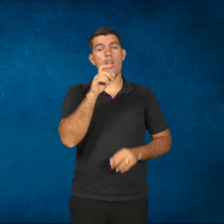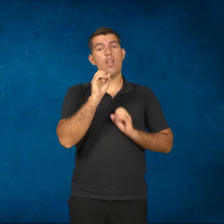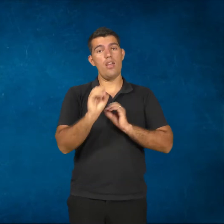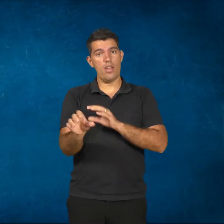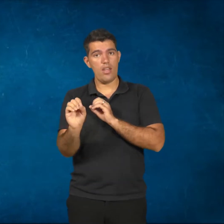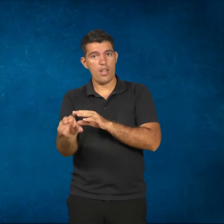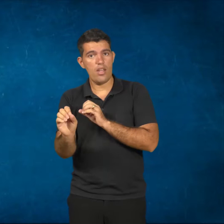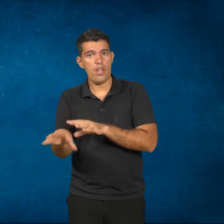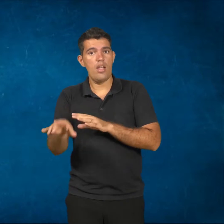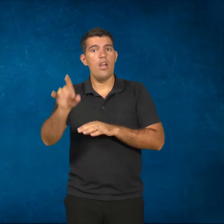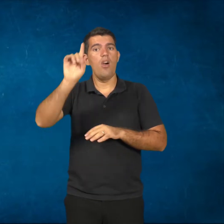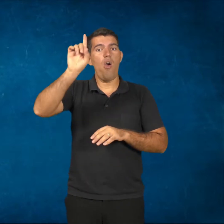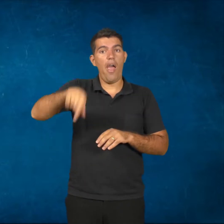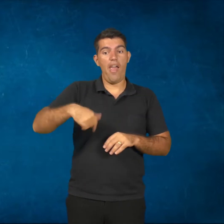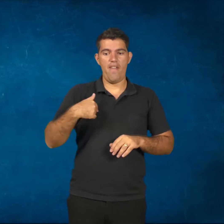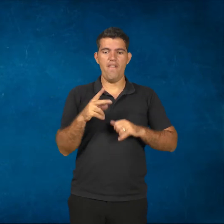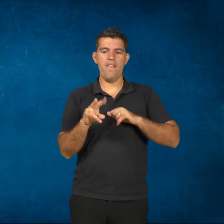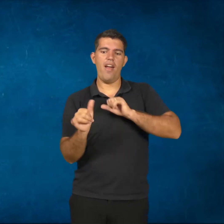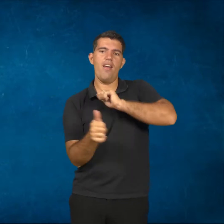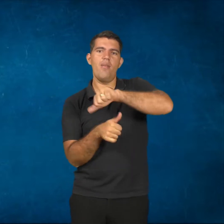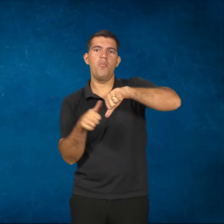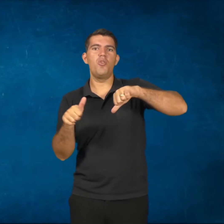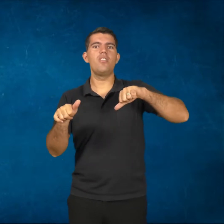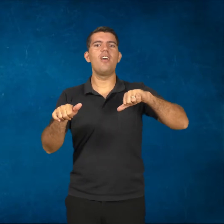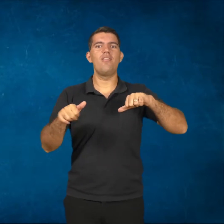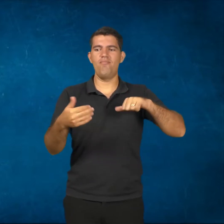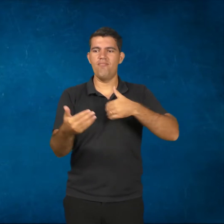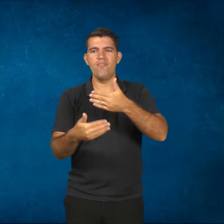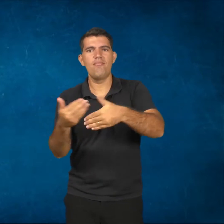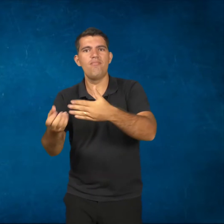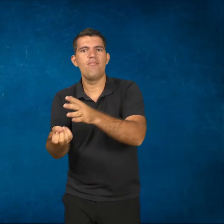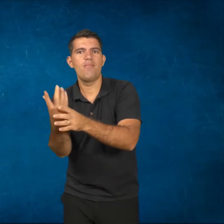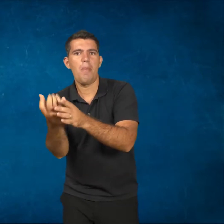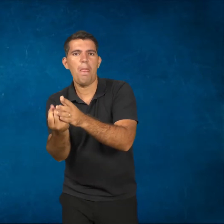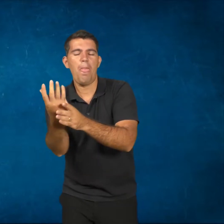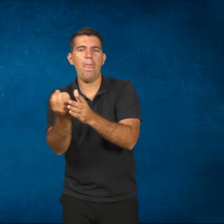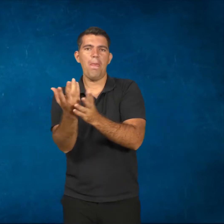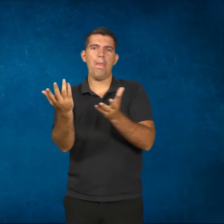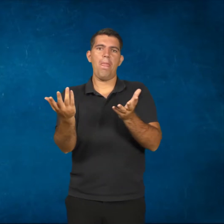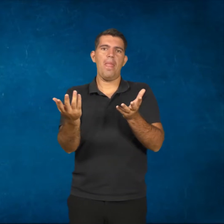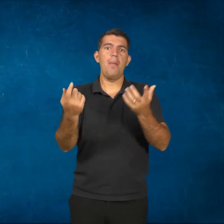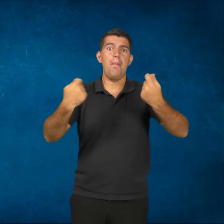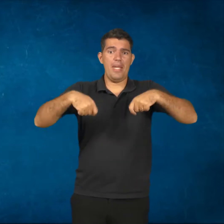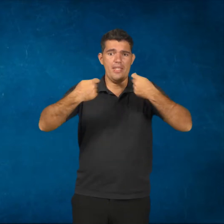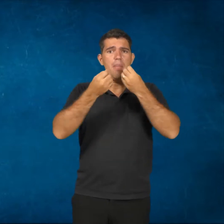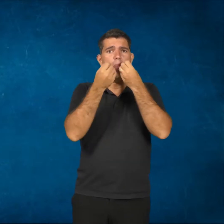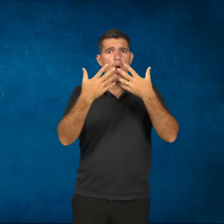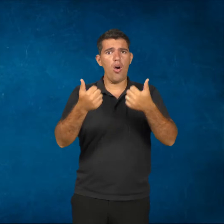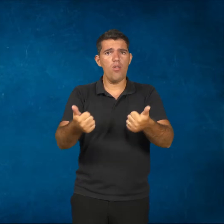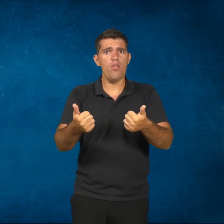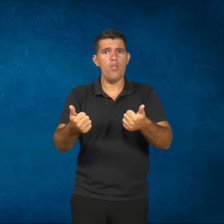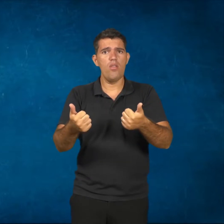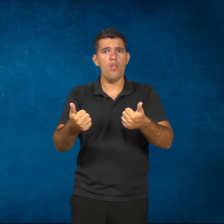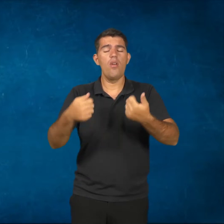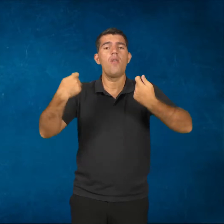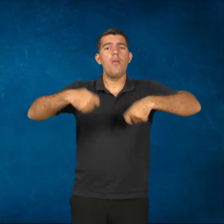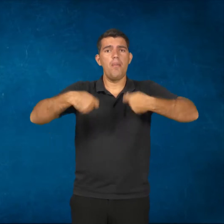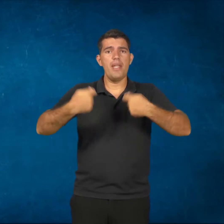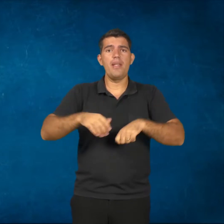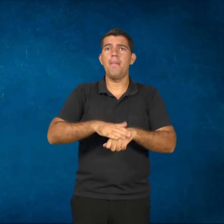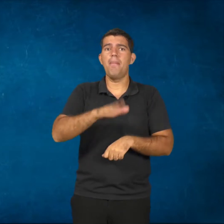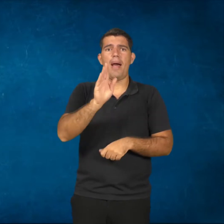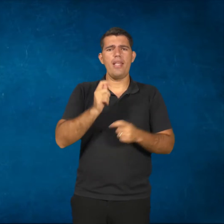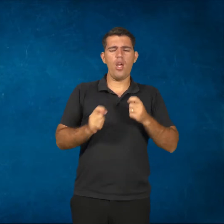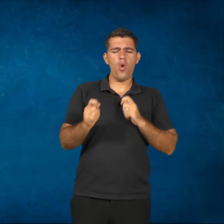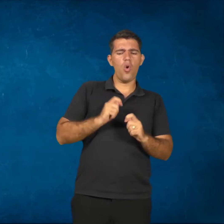verdadeiro objeto que vai ser transformado nesse processo de produção. Isso precisa ser bem feito. Isso precisa ser feito da forma